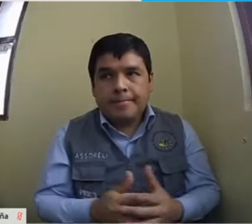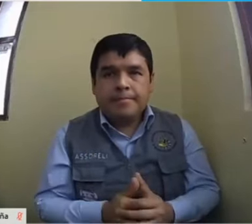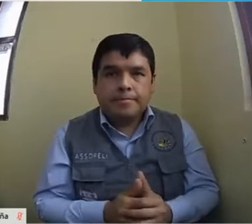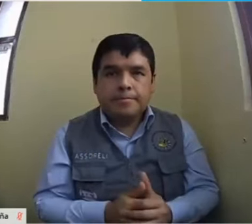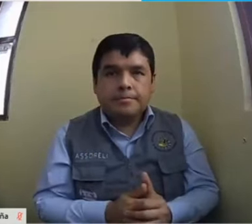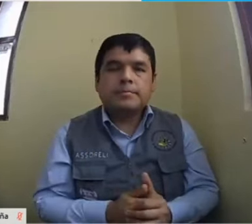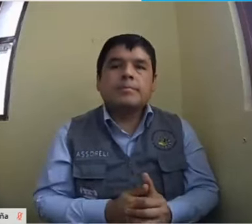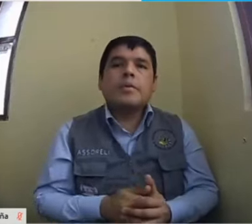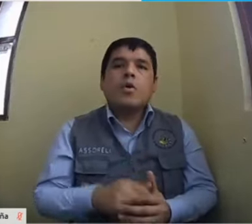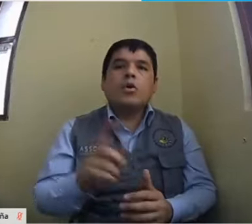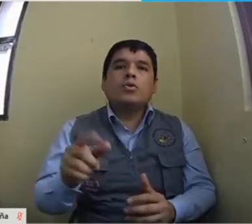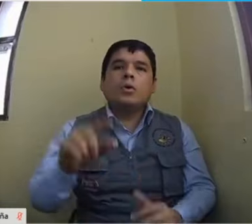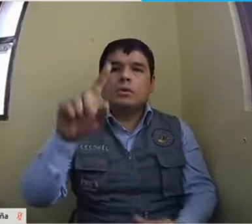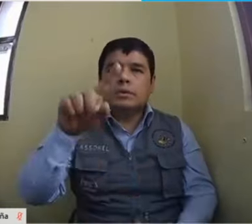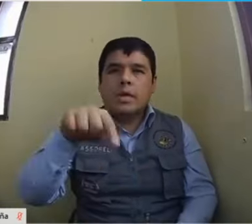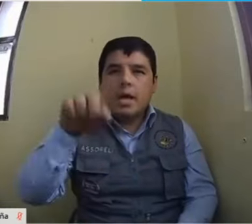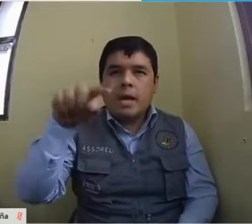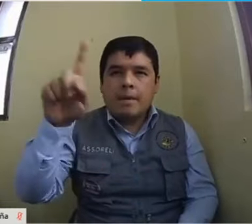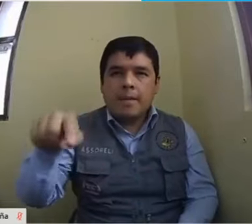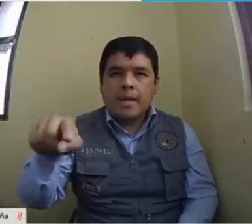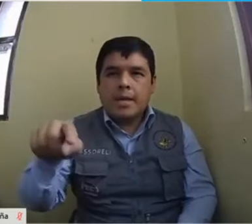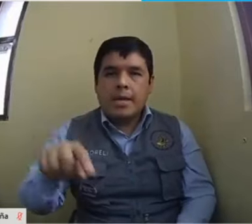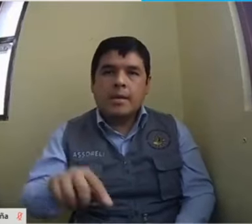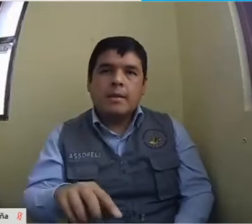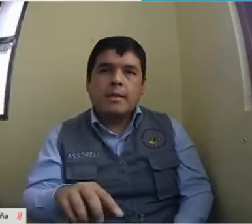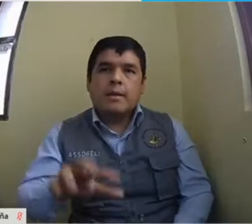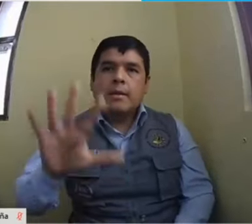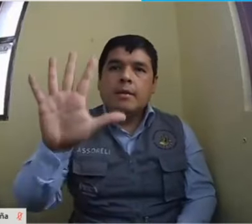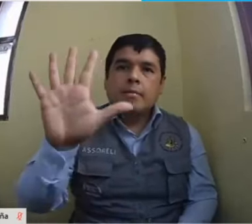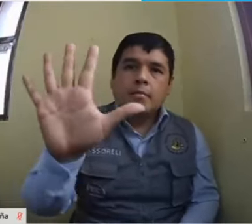para especificar que es una palabra con doble L. La M,